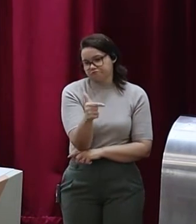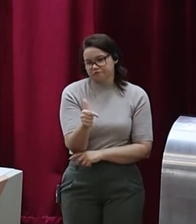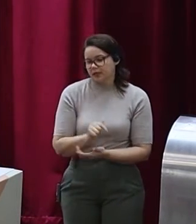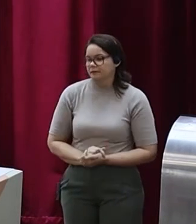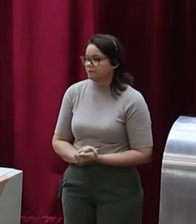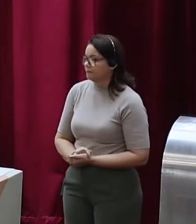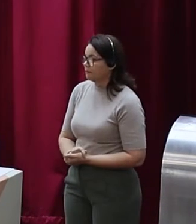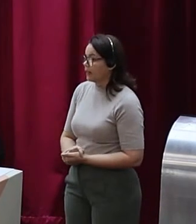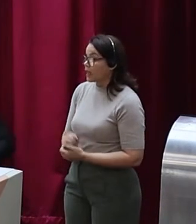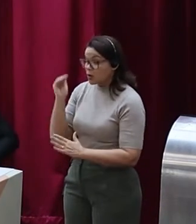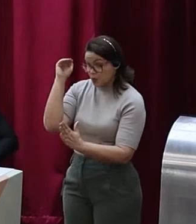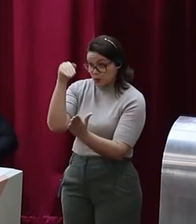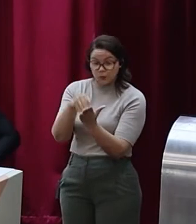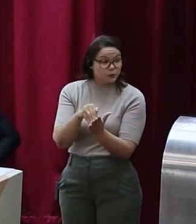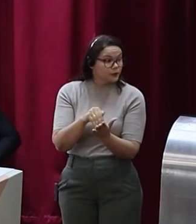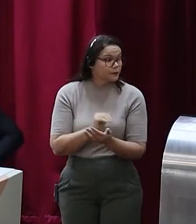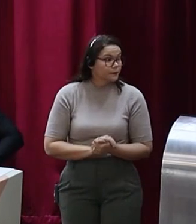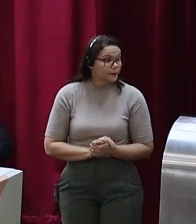último.